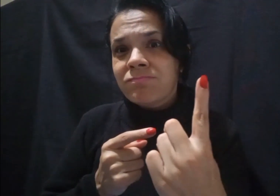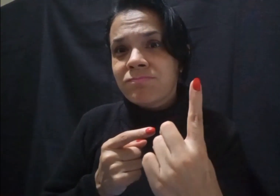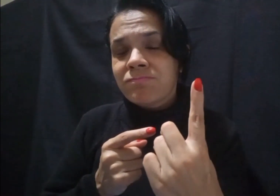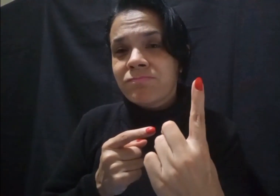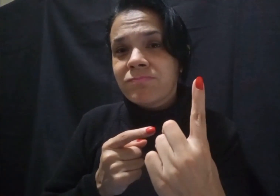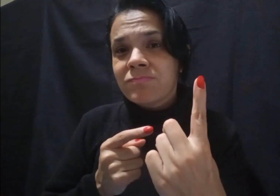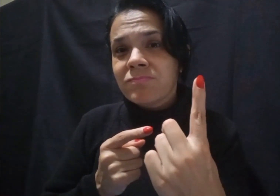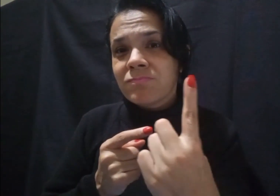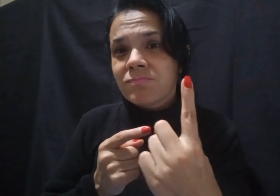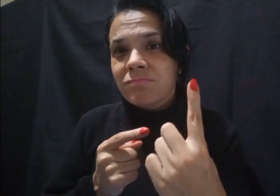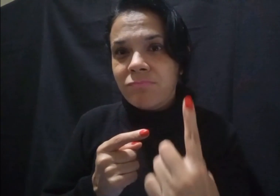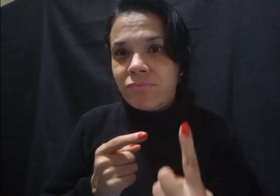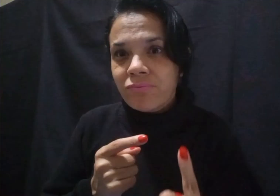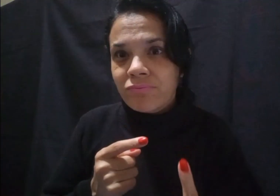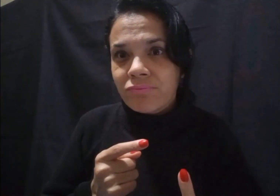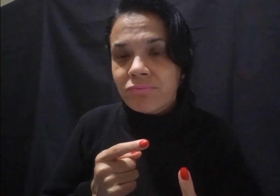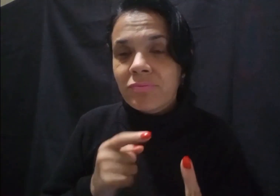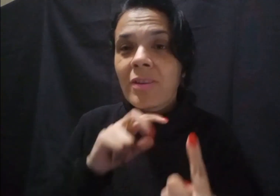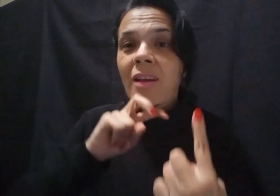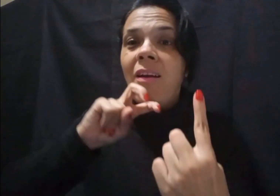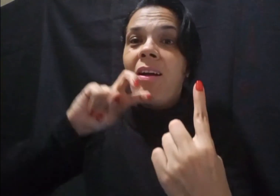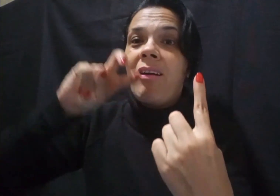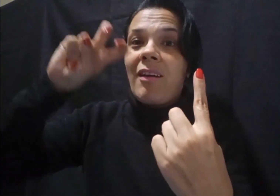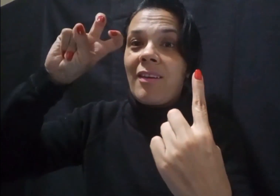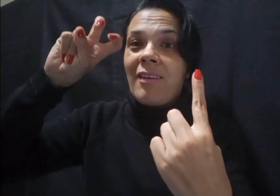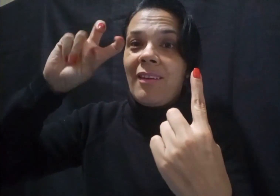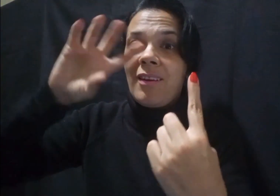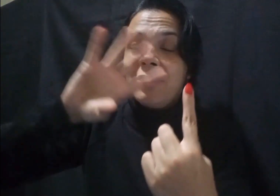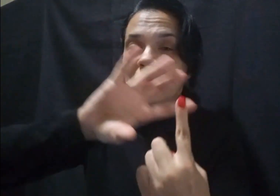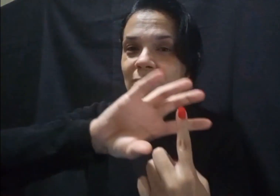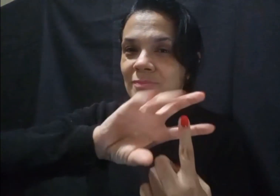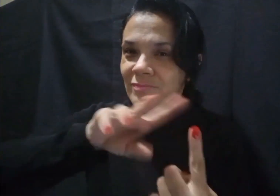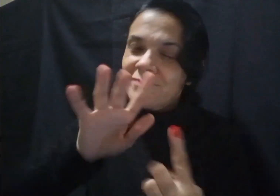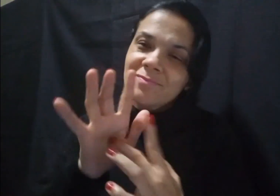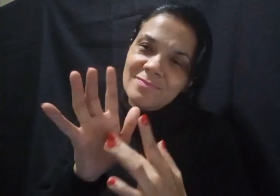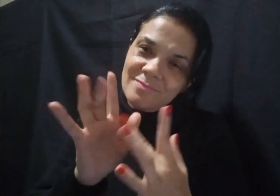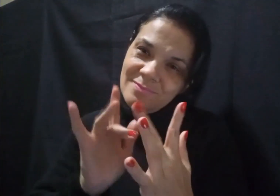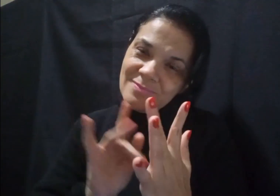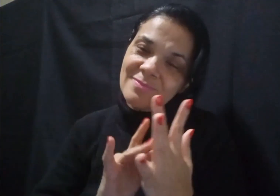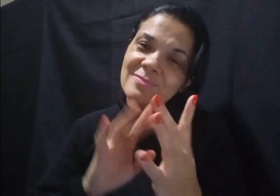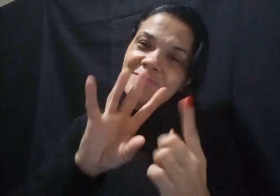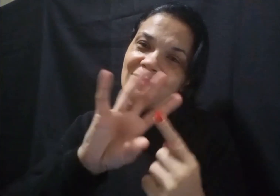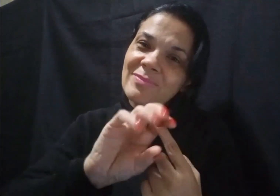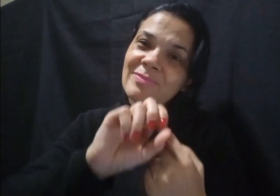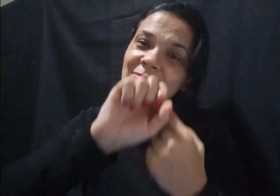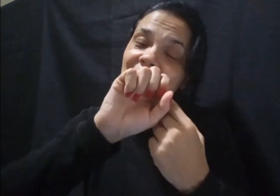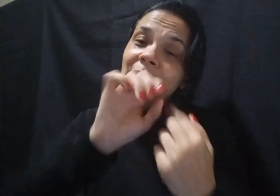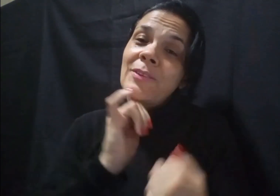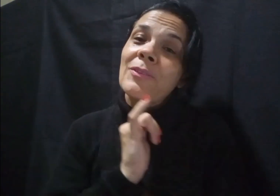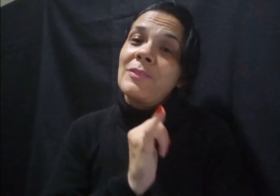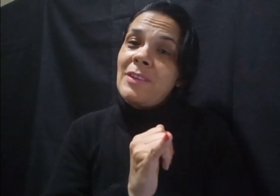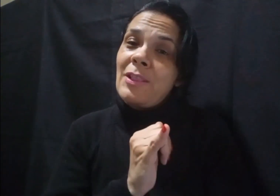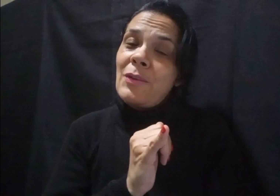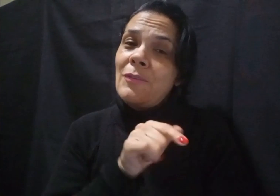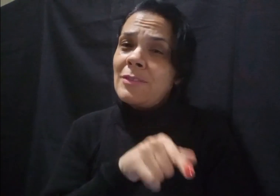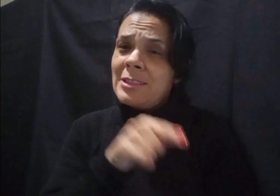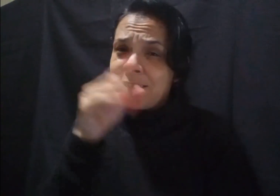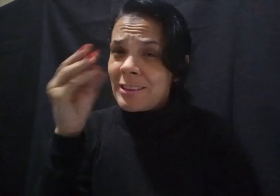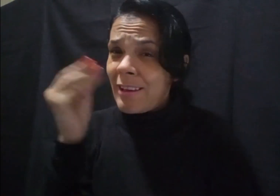gritou para Jesus lhe salvar. Jesus esticou a mão, segurou e disse: "Homem fraco na fé, por